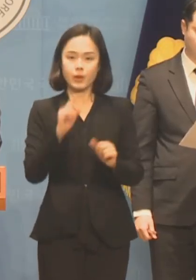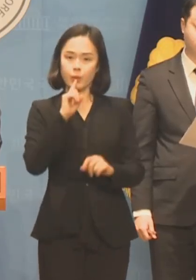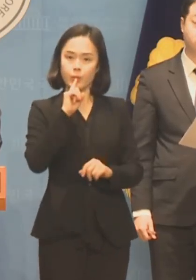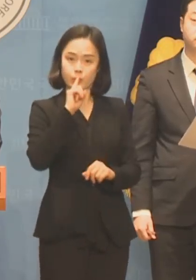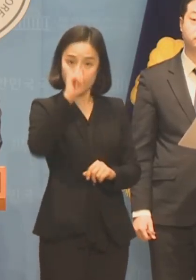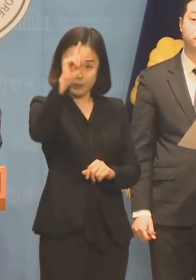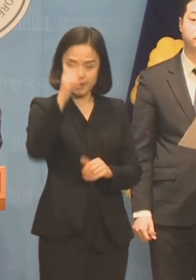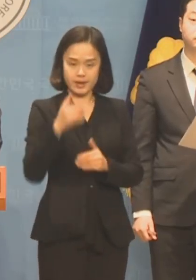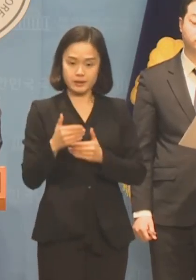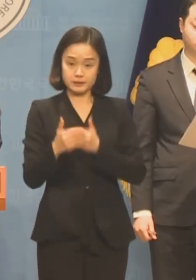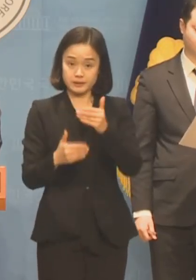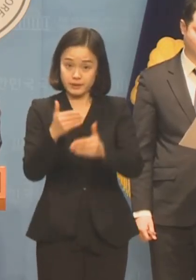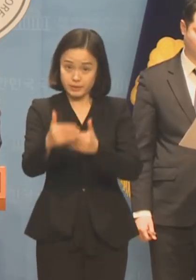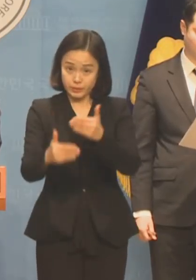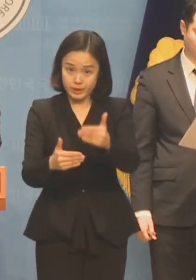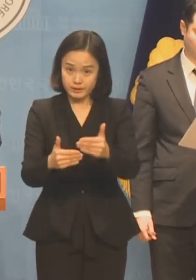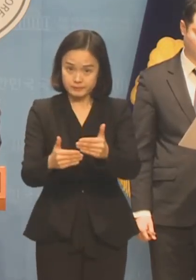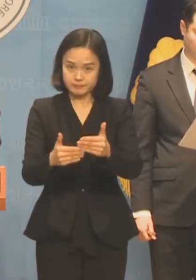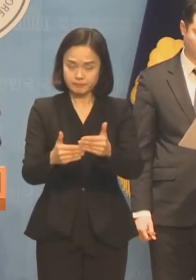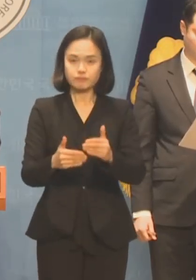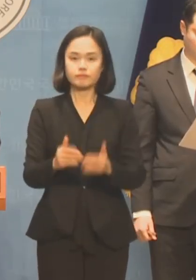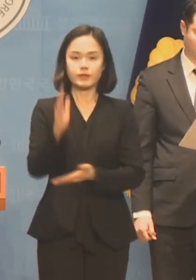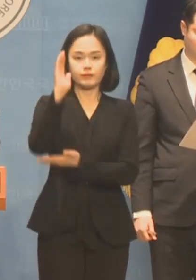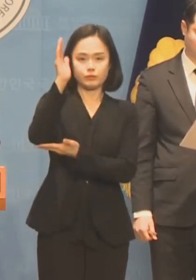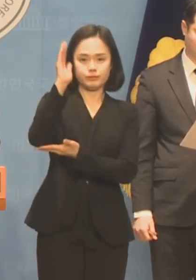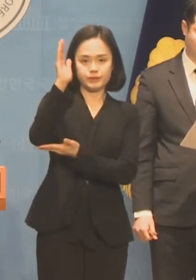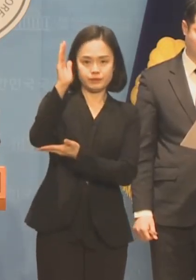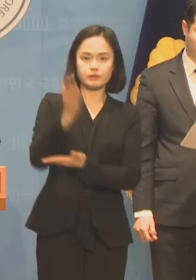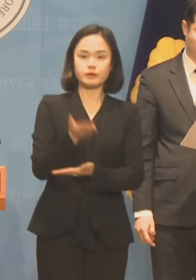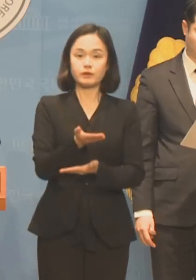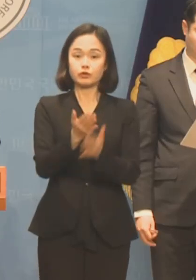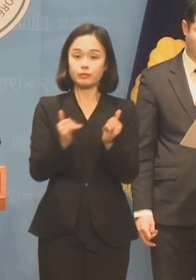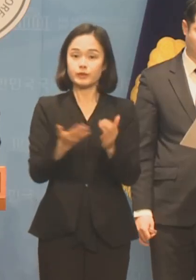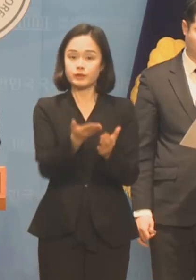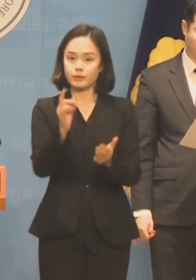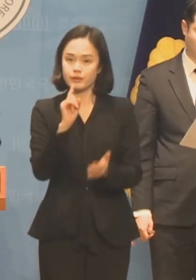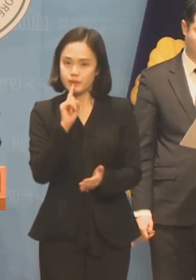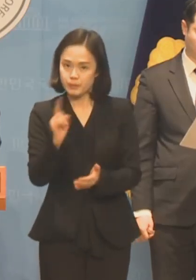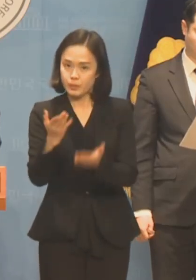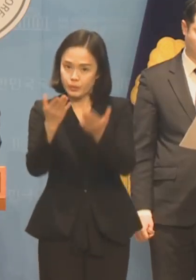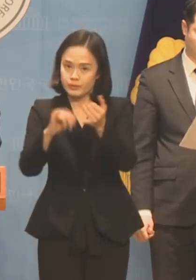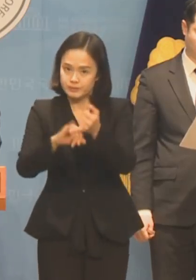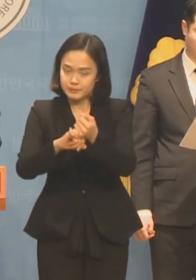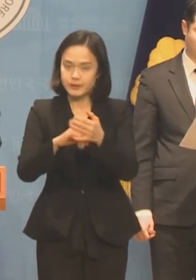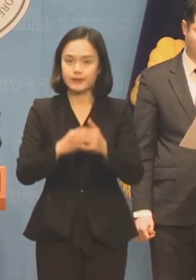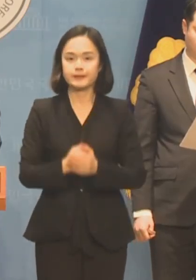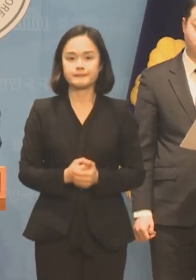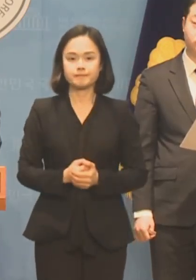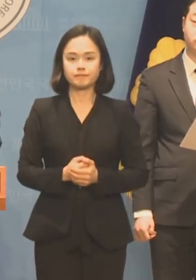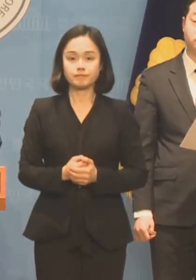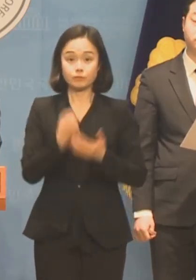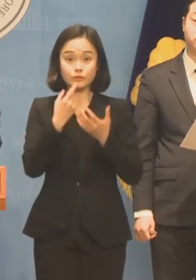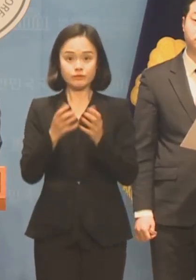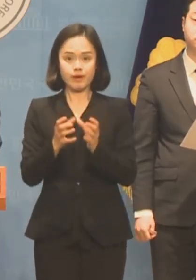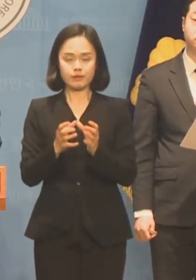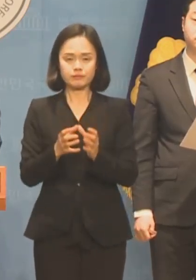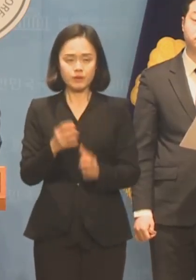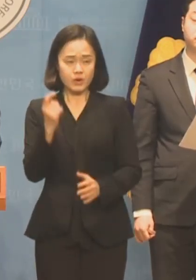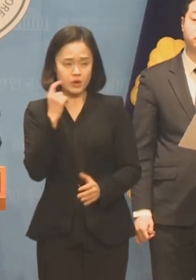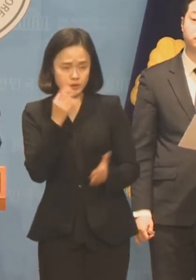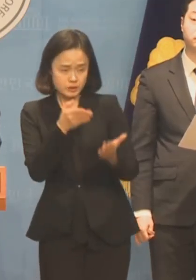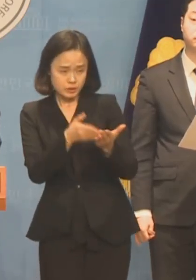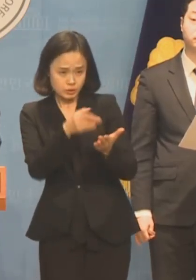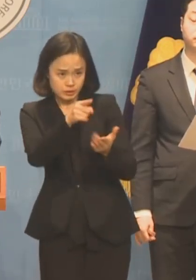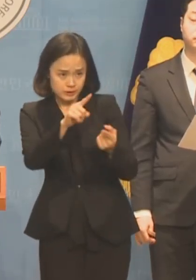정례 브리핑을 통해 국민 여러분들께 보고하겠습니다. 더불어민주당은 허위조작 정보와 내란 행위에